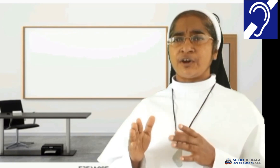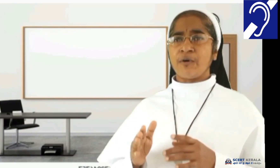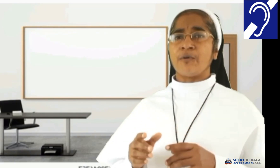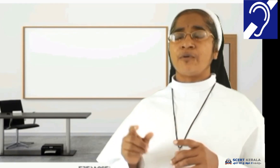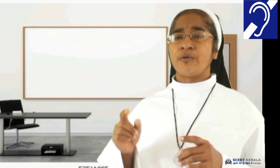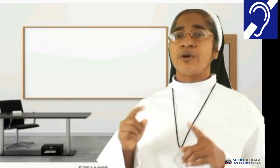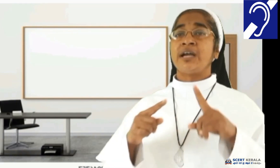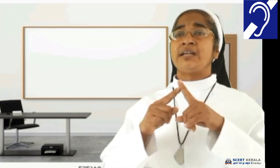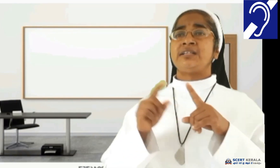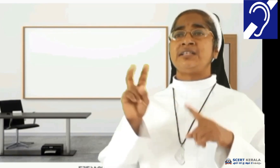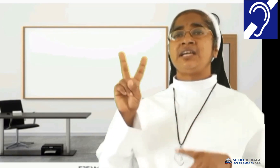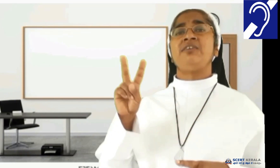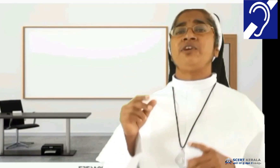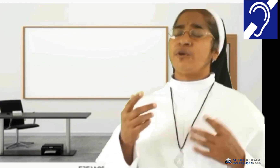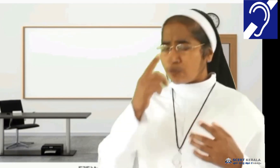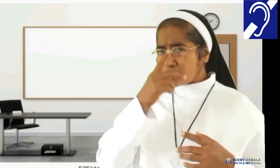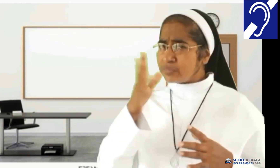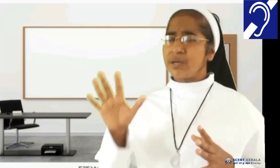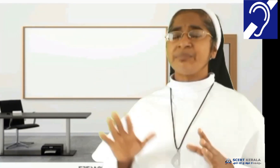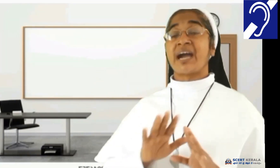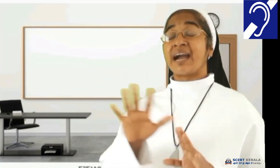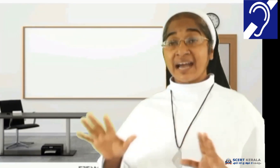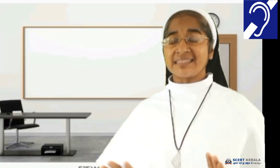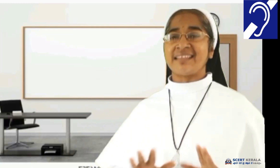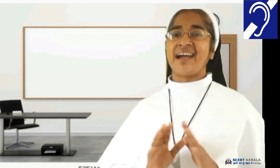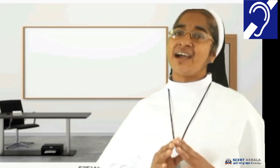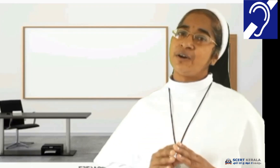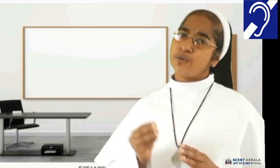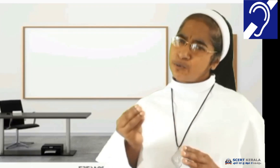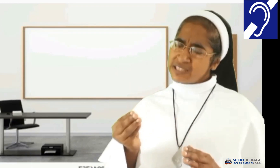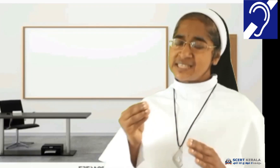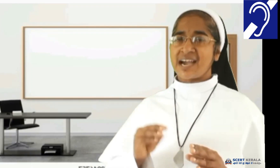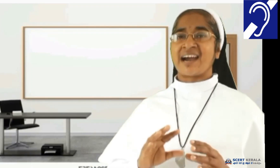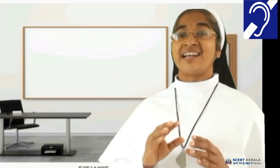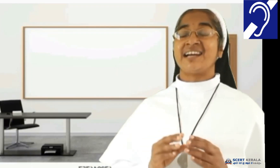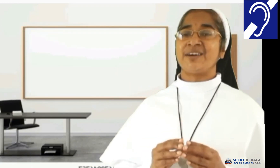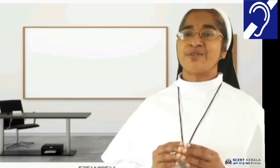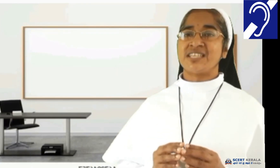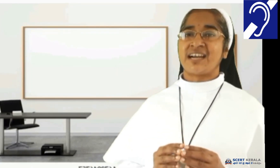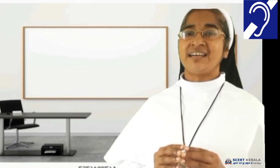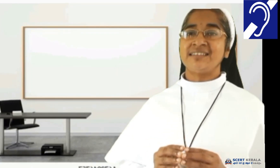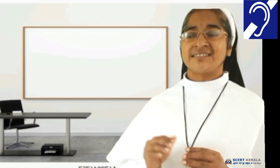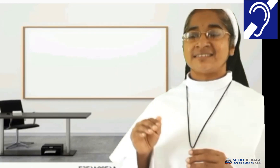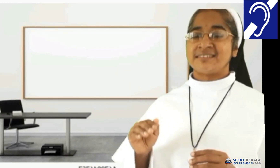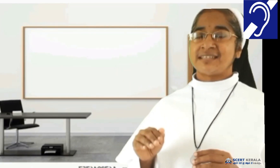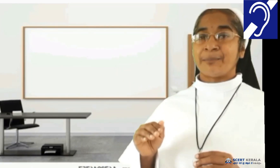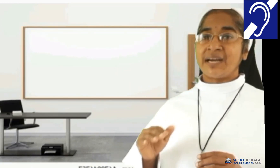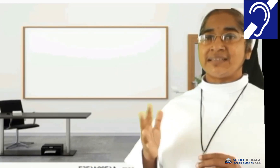തീവണ്ടിയോ ടിവിയോ ഒന്നും കാണാത്ത കുറച്ച് ആളുകളെ കുറിച്ചാണ് നമ്മൾ ഇന്ന്